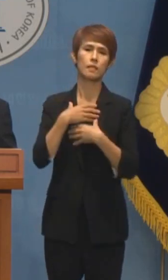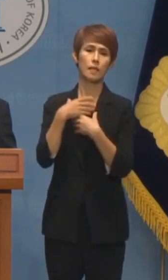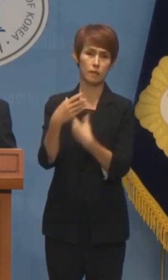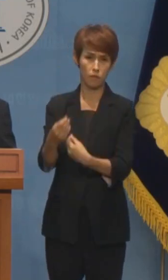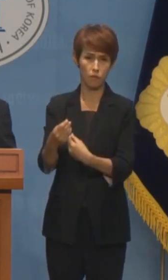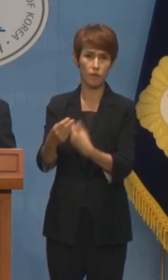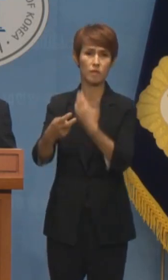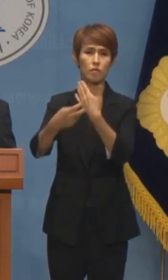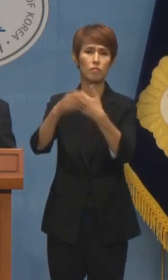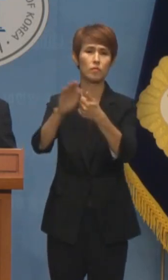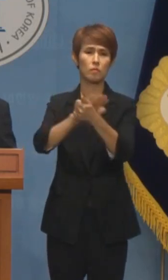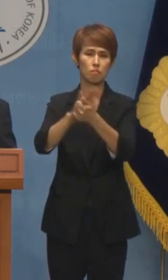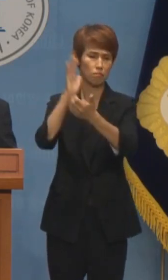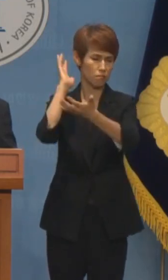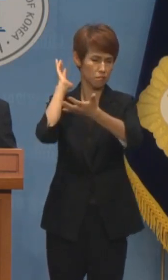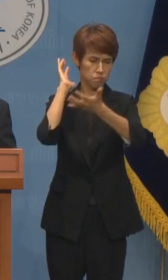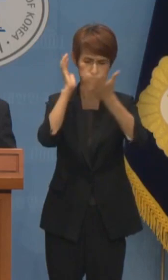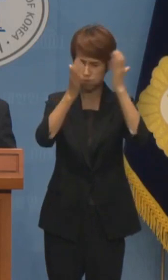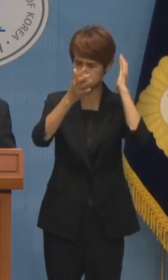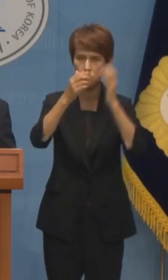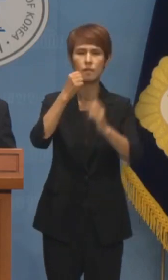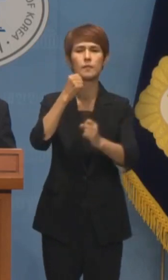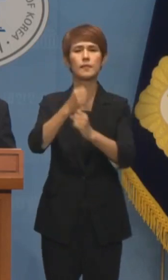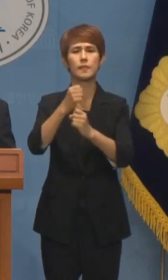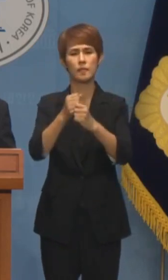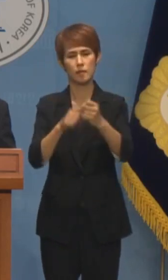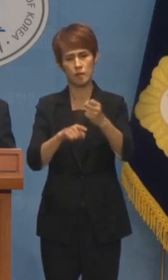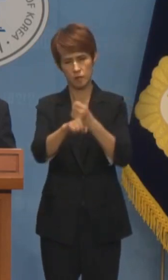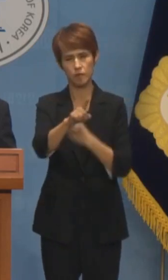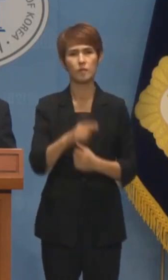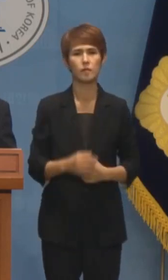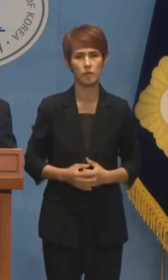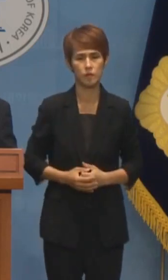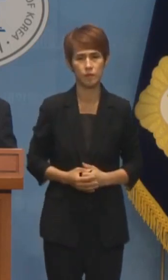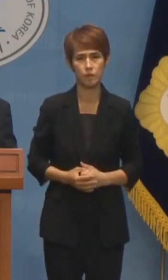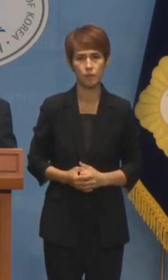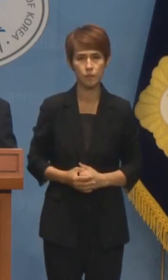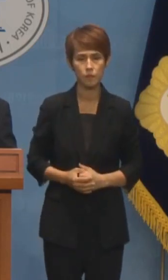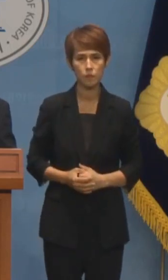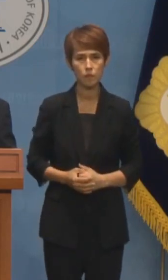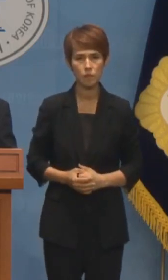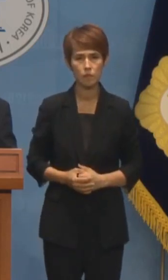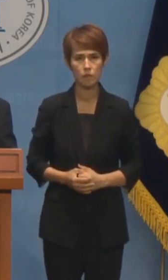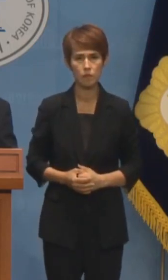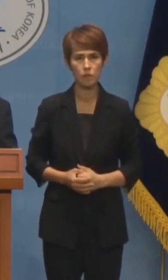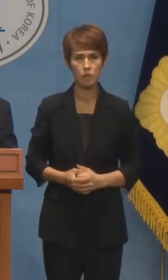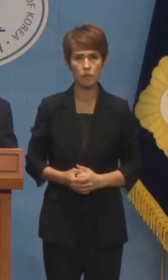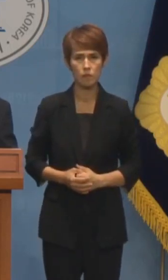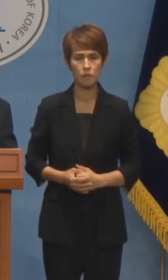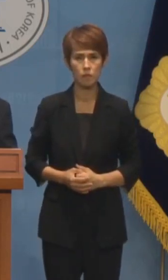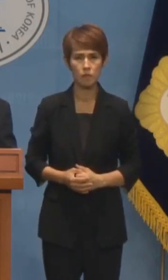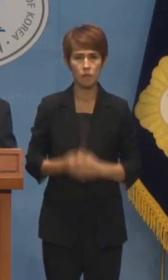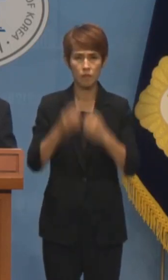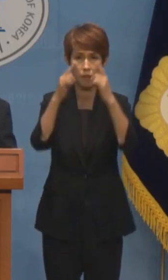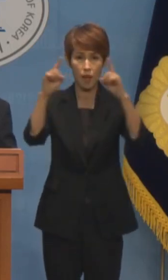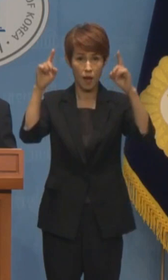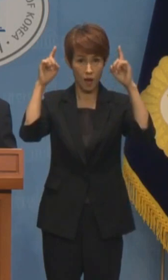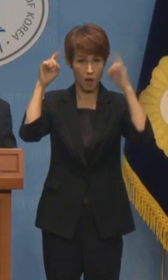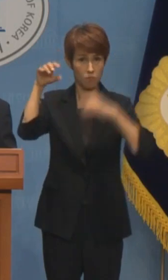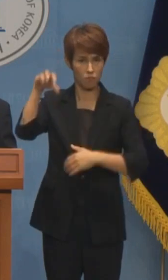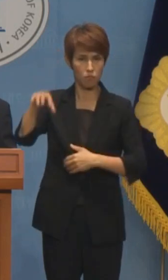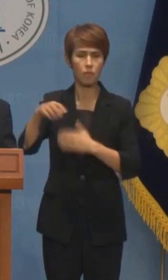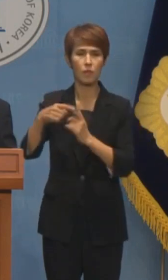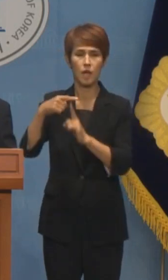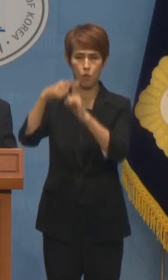서비스의 총체적 혼란을 초래하겠다는 것과 다름없습니다. 또한 대학 등에서의